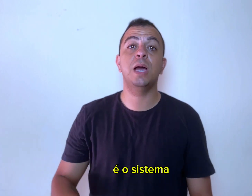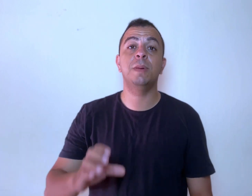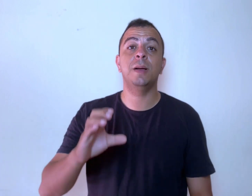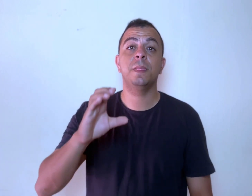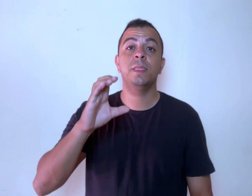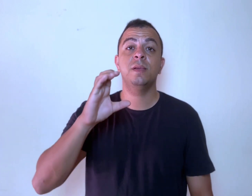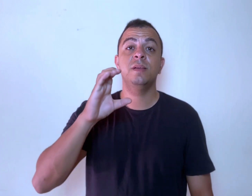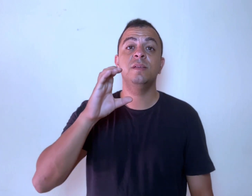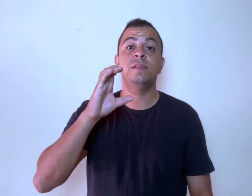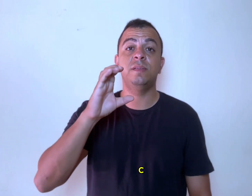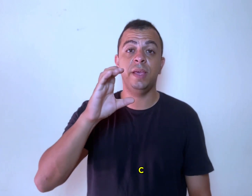sistema C,